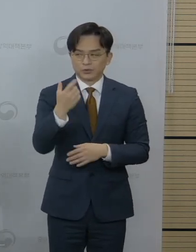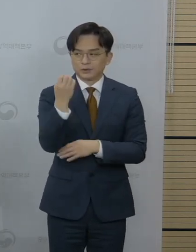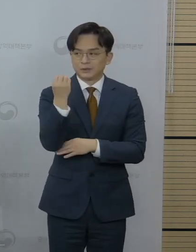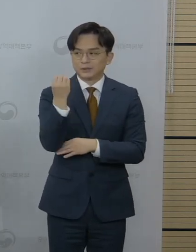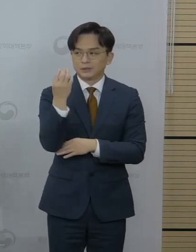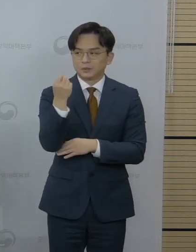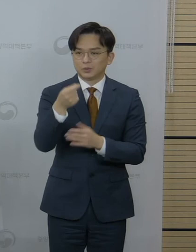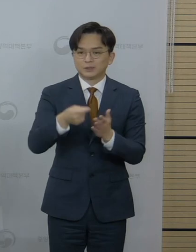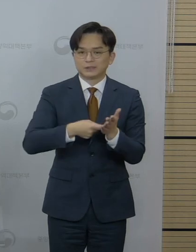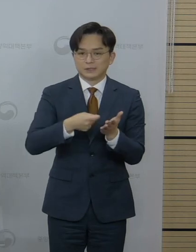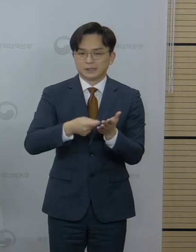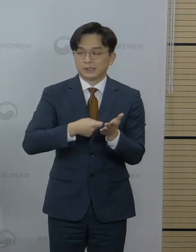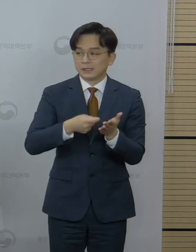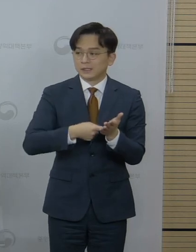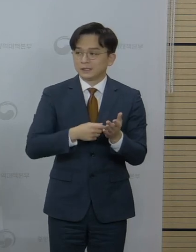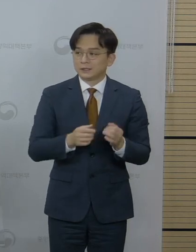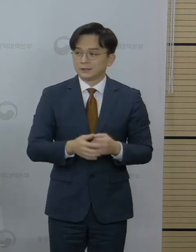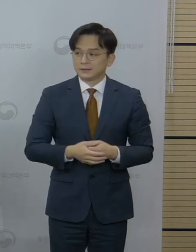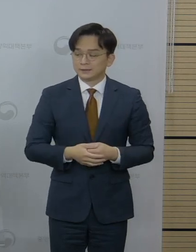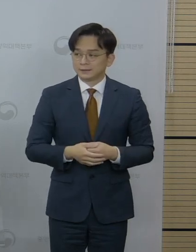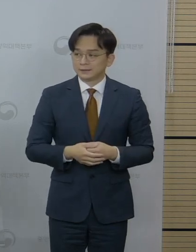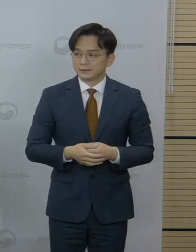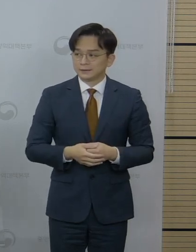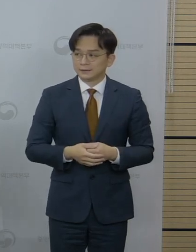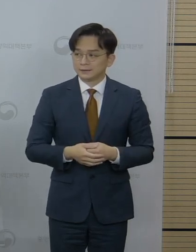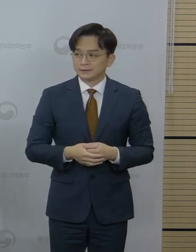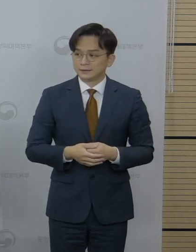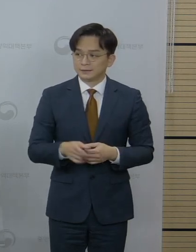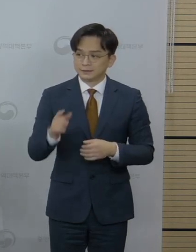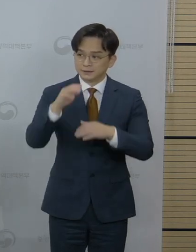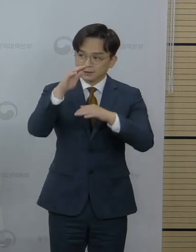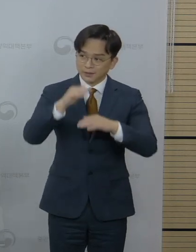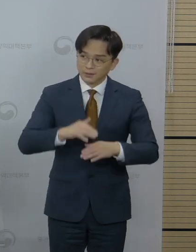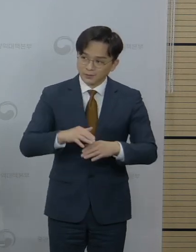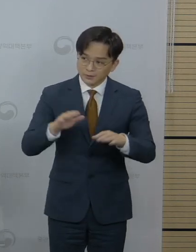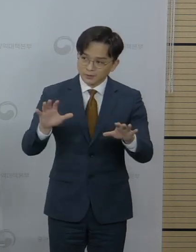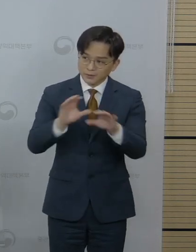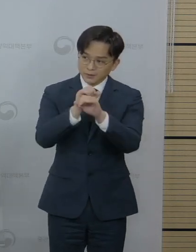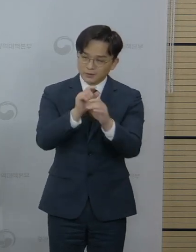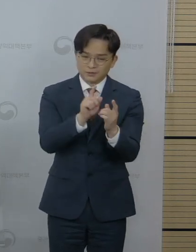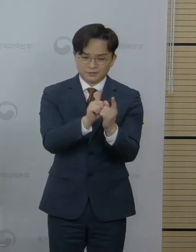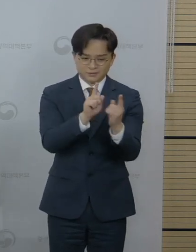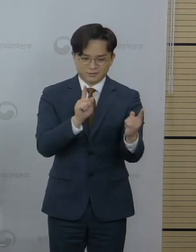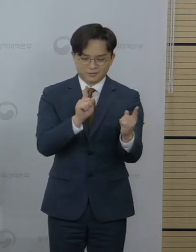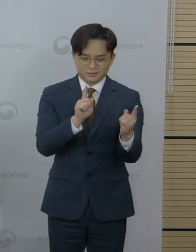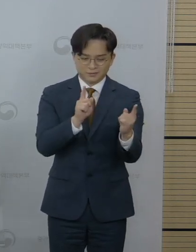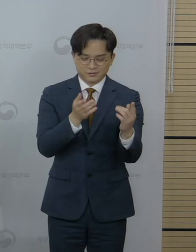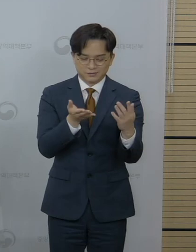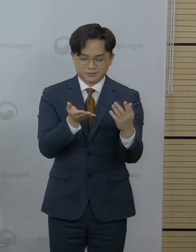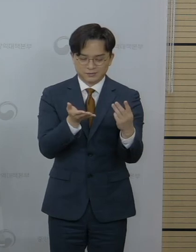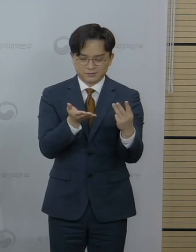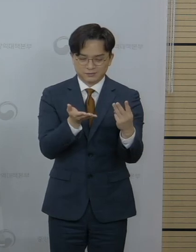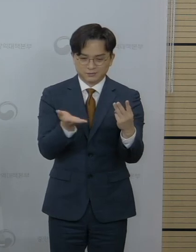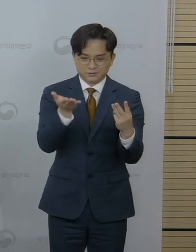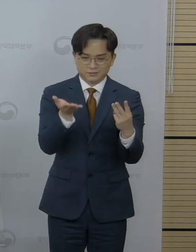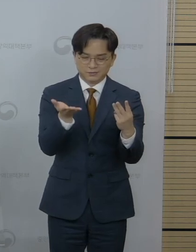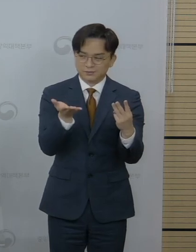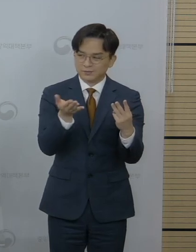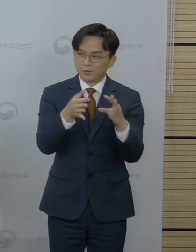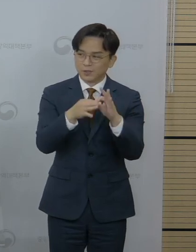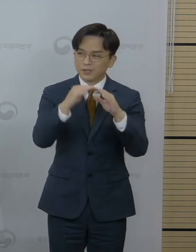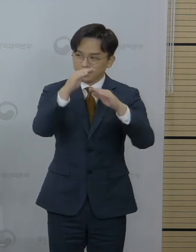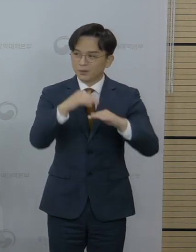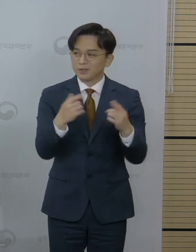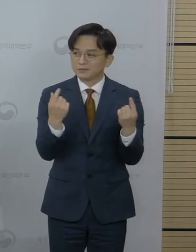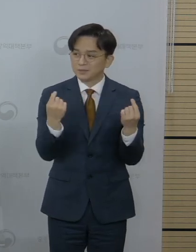기준에 대해서 질문 주셨습니다. 상세한 그 조정과 관련돼서는 또 중수본으로 문의도 필요할 것